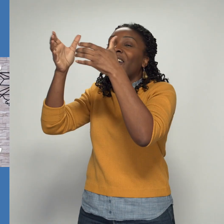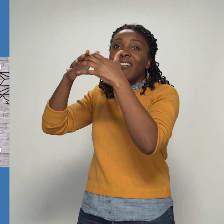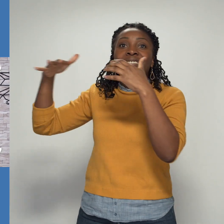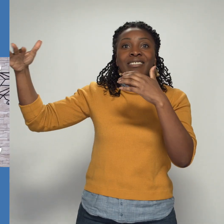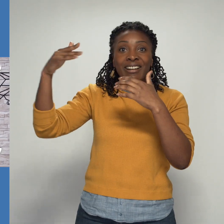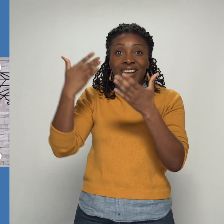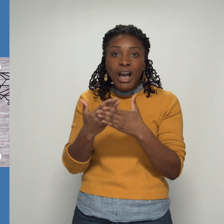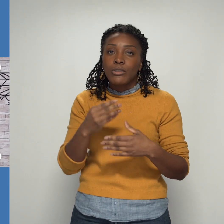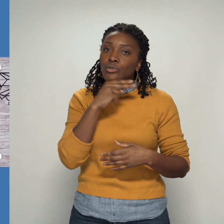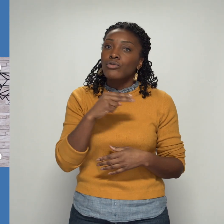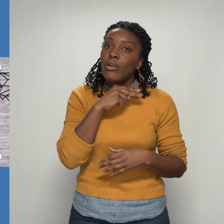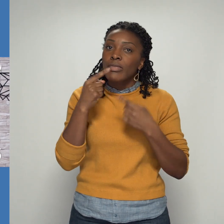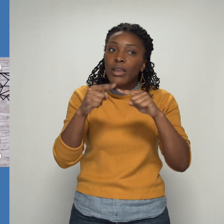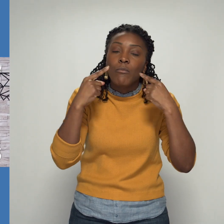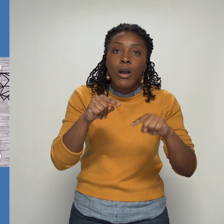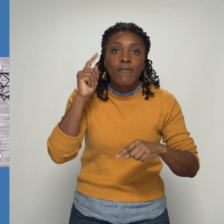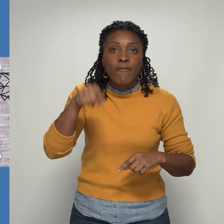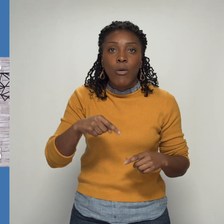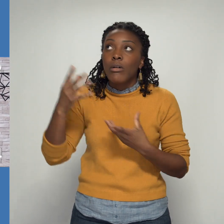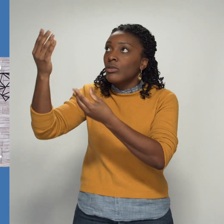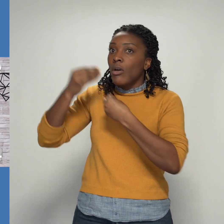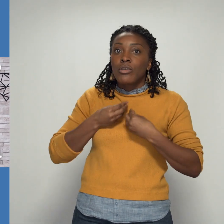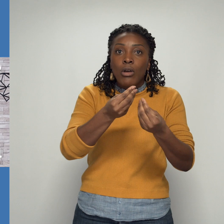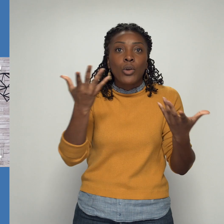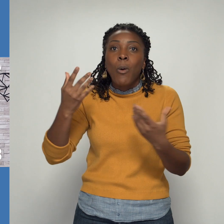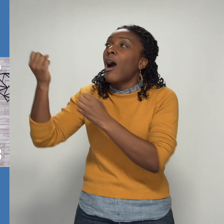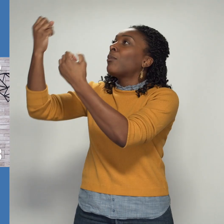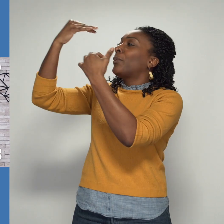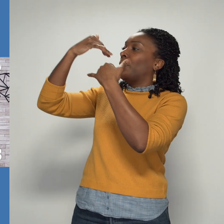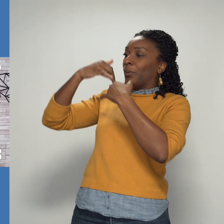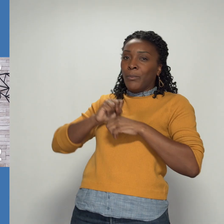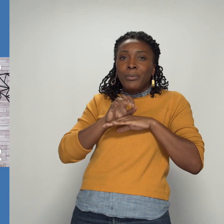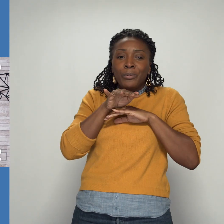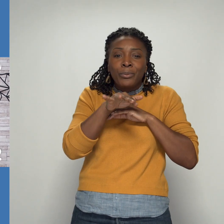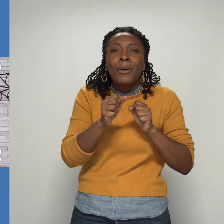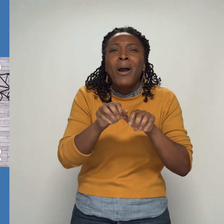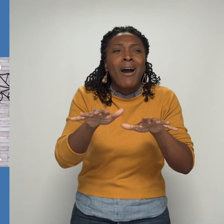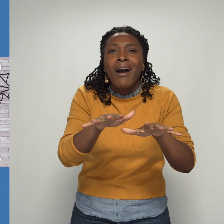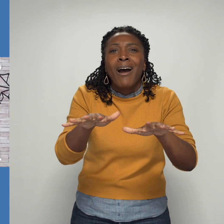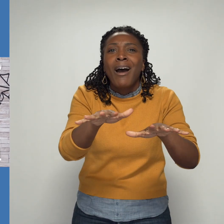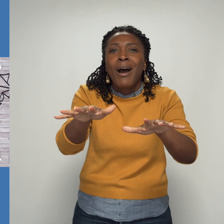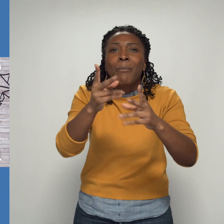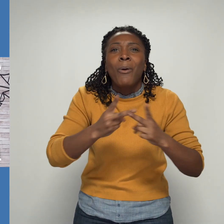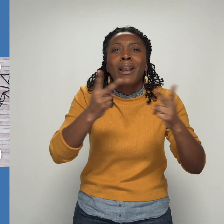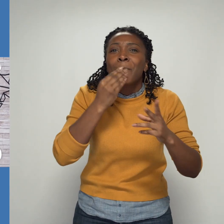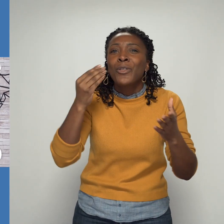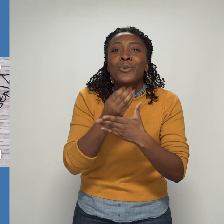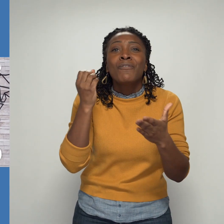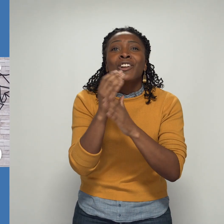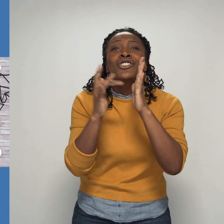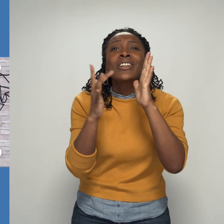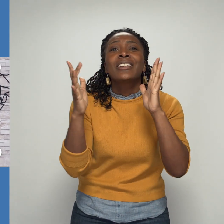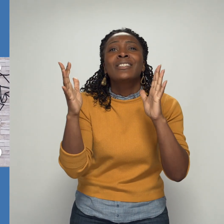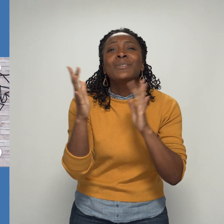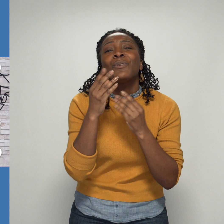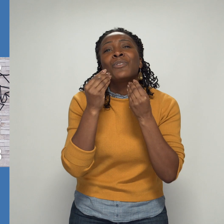bénis? Il est donc urgent de témoigner, d'être un canal qui va apporter l'eau de la vie encore plus loin, proclamer cette bonne nouvelle du salut en